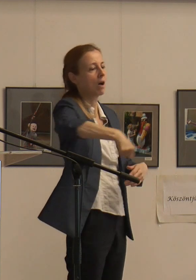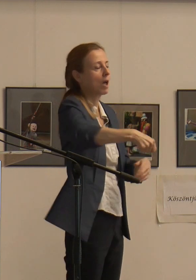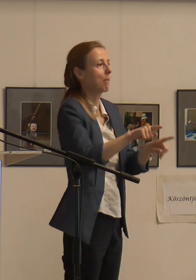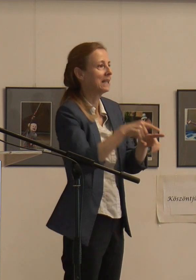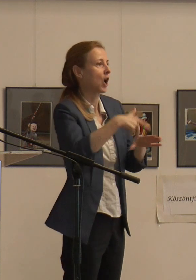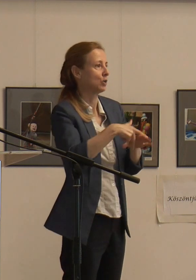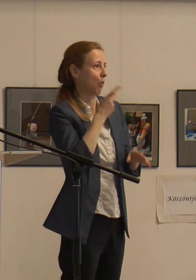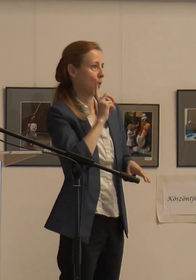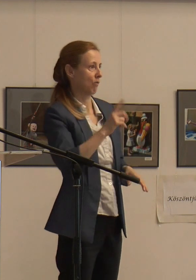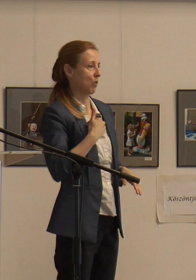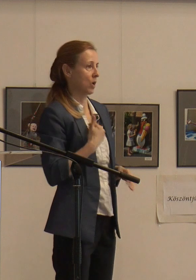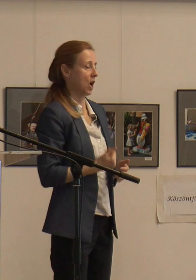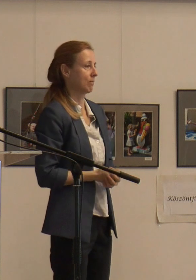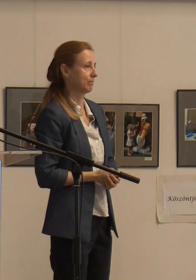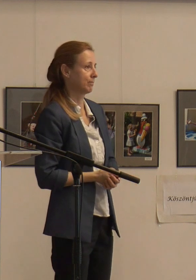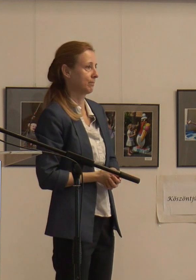dolgom volna.